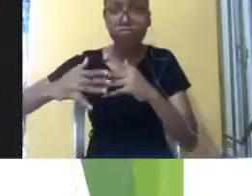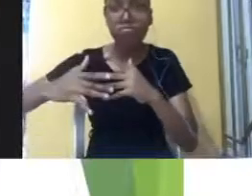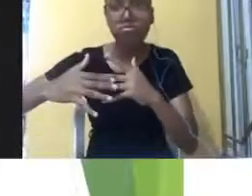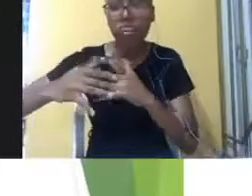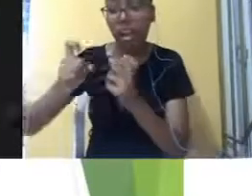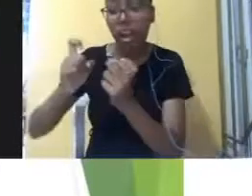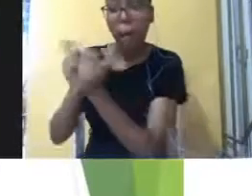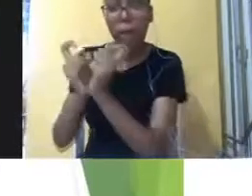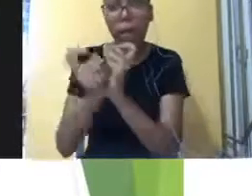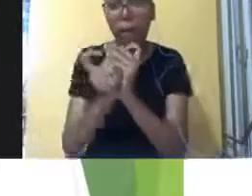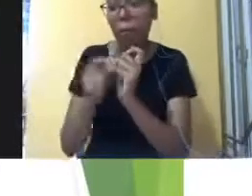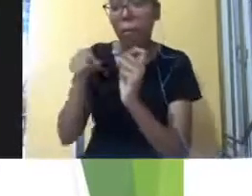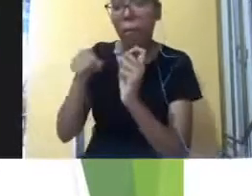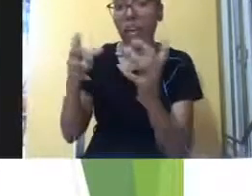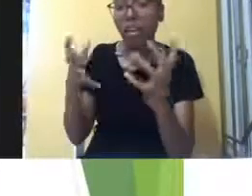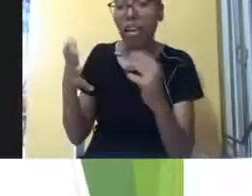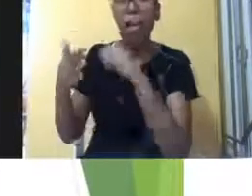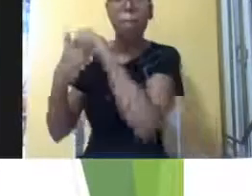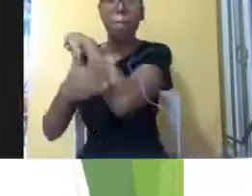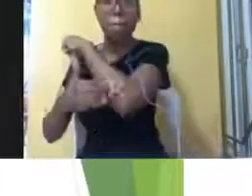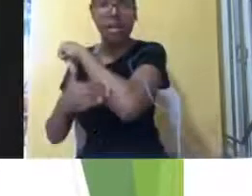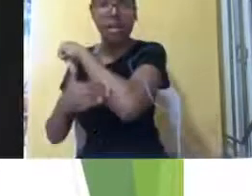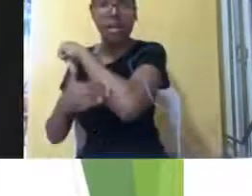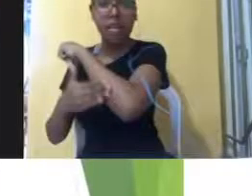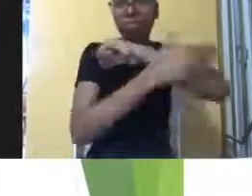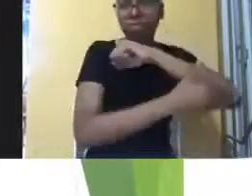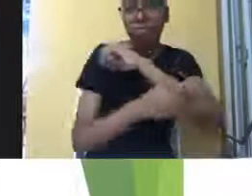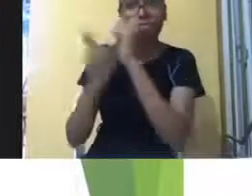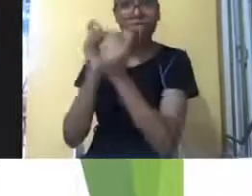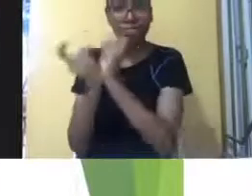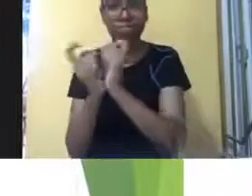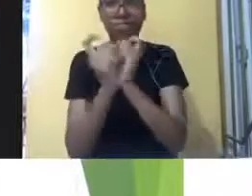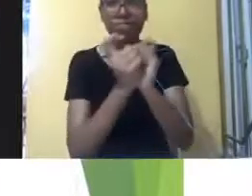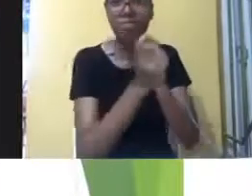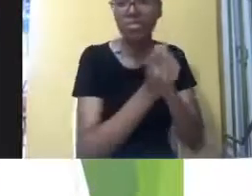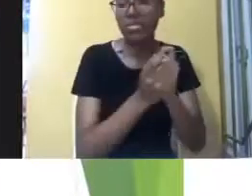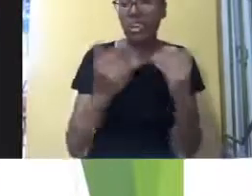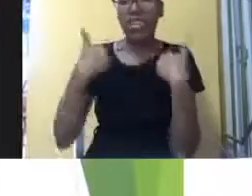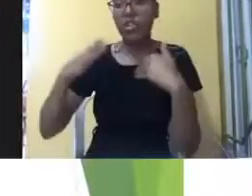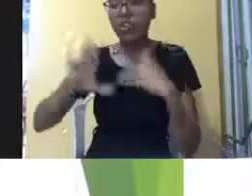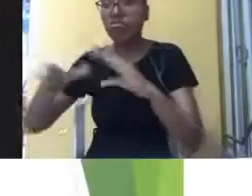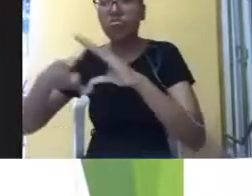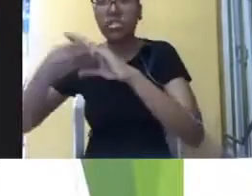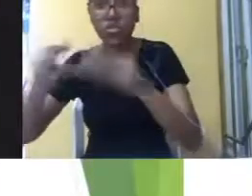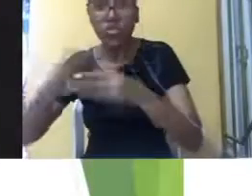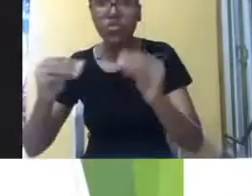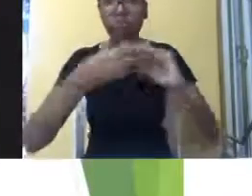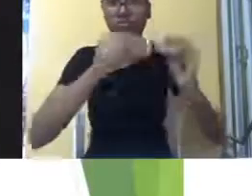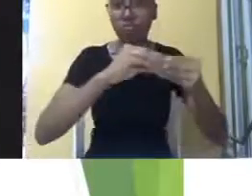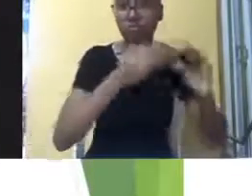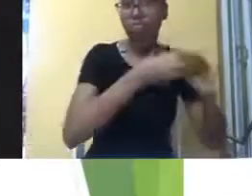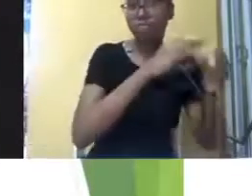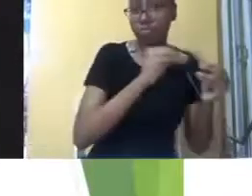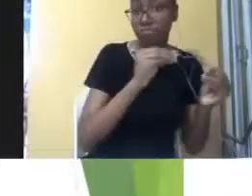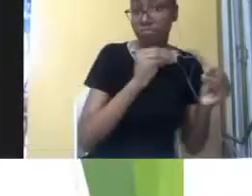teniendo su propia historia, su propia idiosincrasia, su propia manera de ser, sin dejar de ser personas